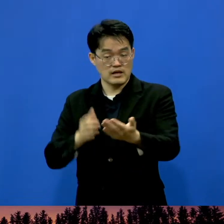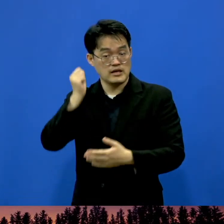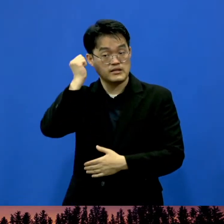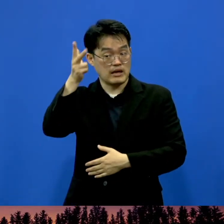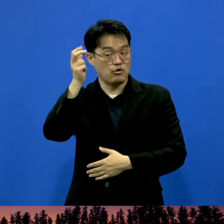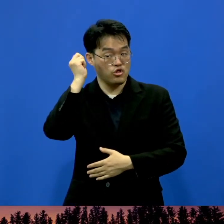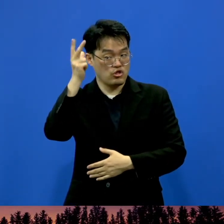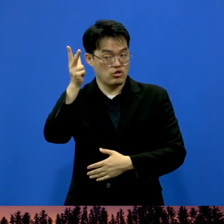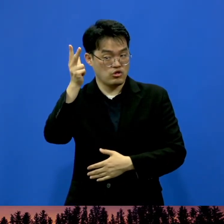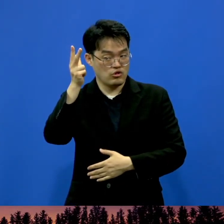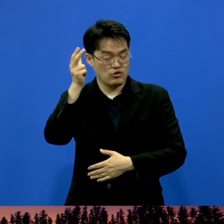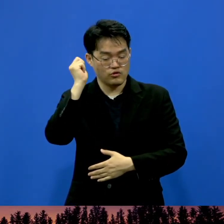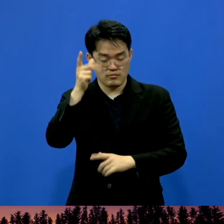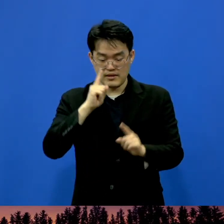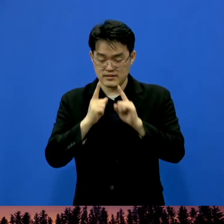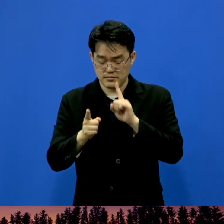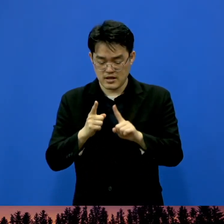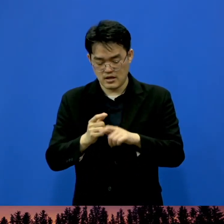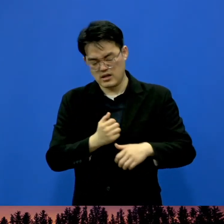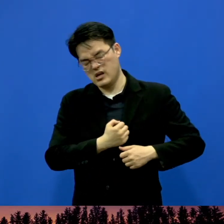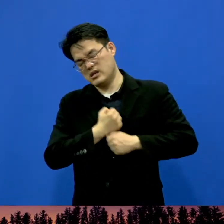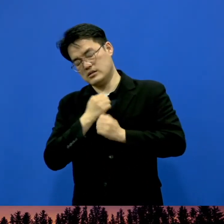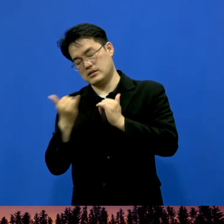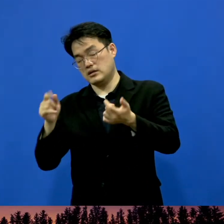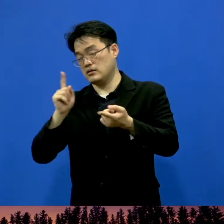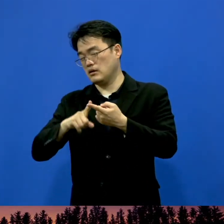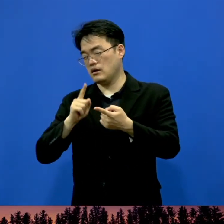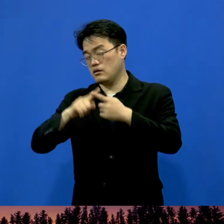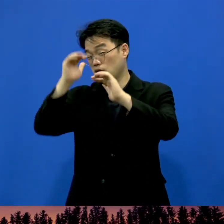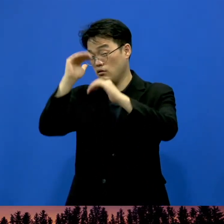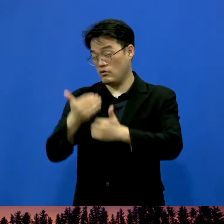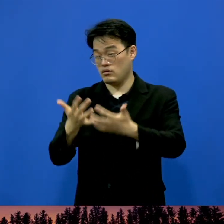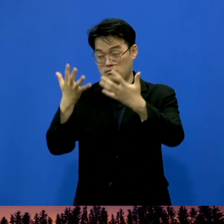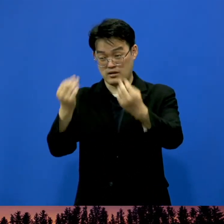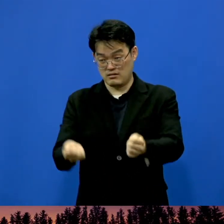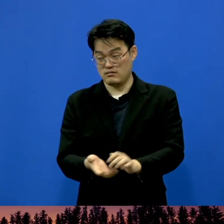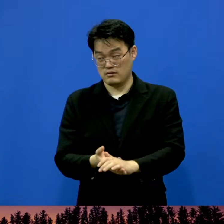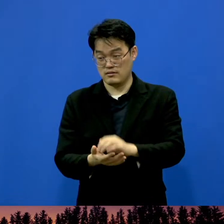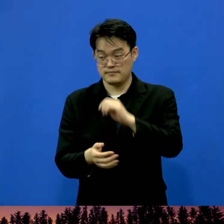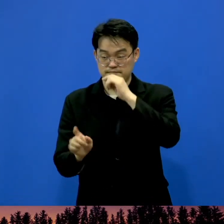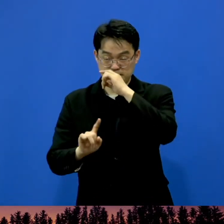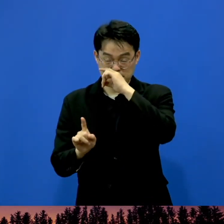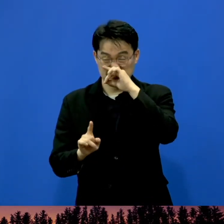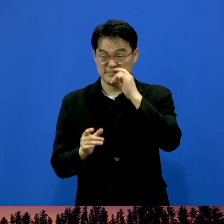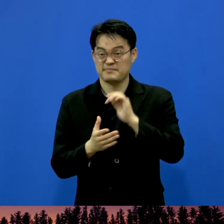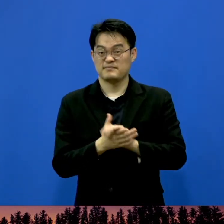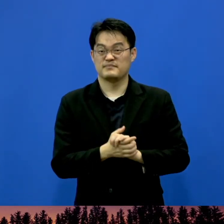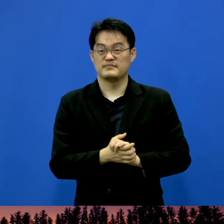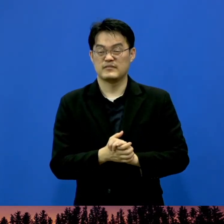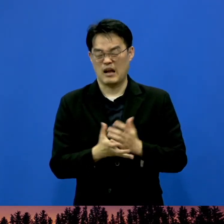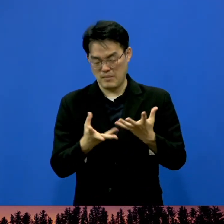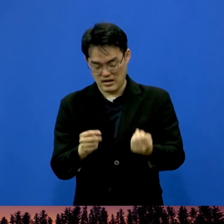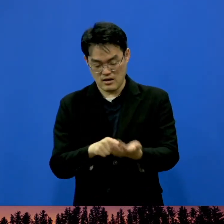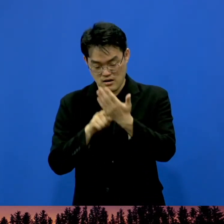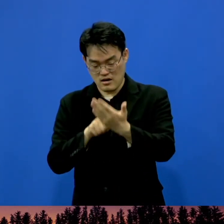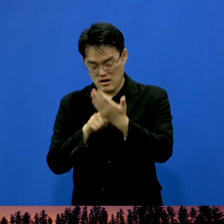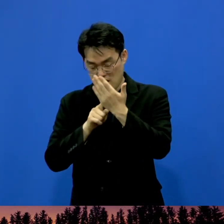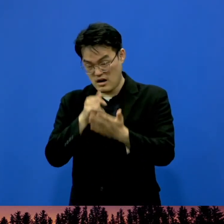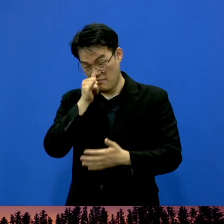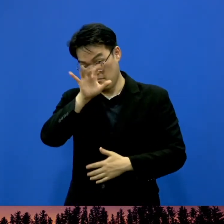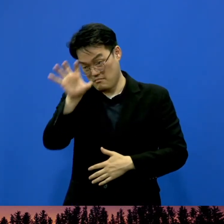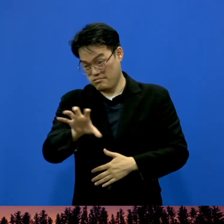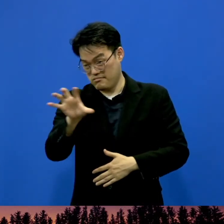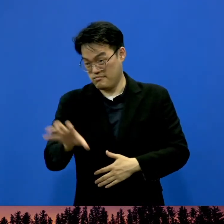게으른 자들에 대한 얘기가 굉장히 많이 있습니다. 잠언서에 많이 나와요. 반복되는